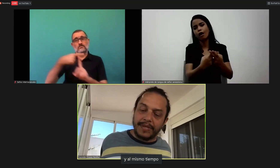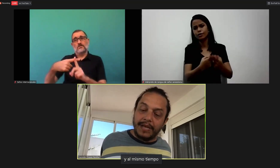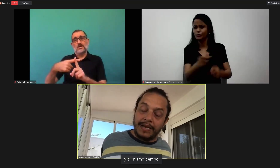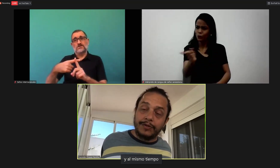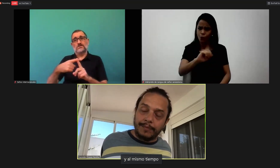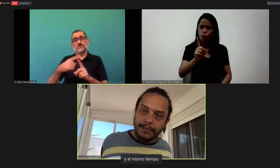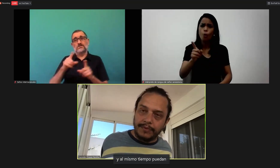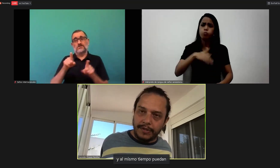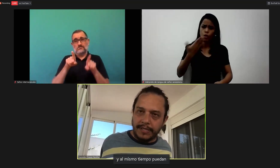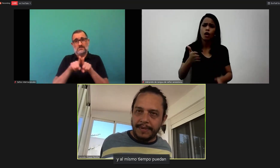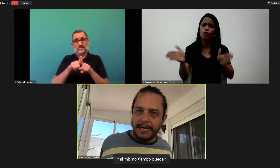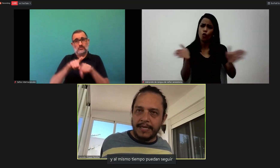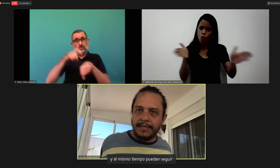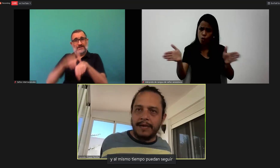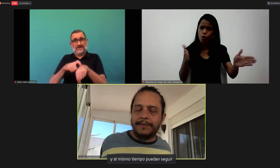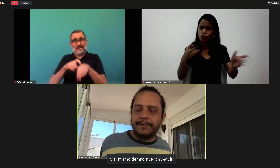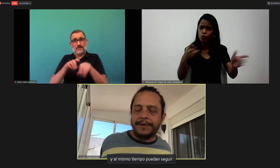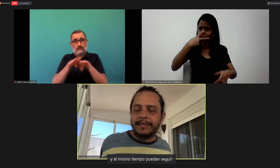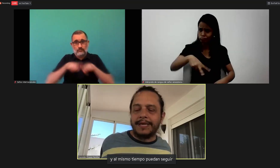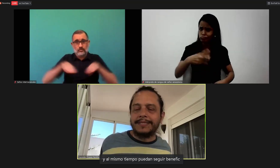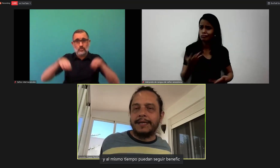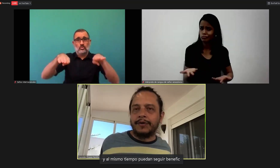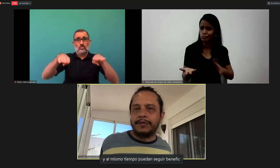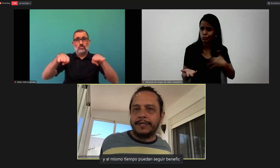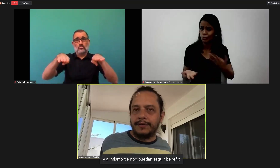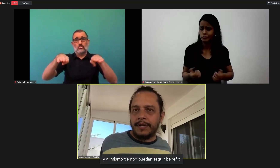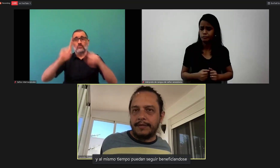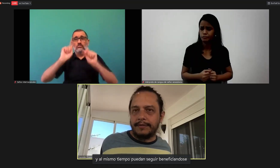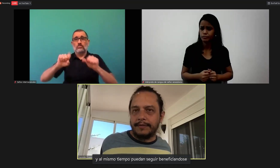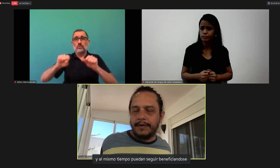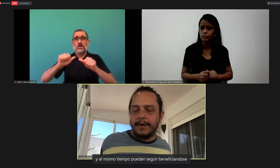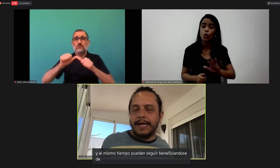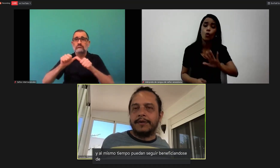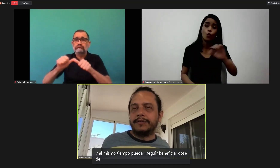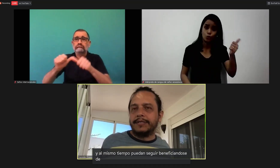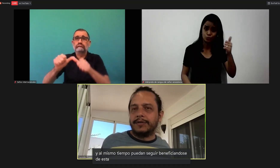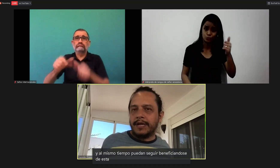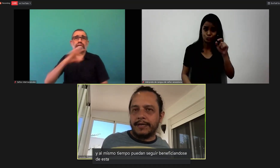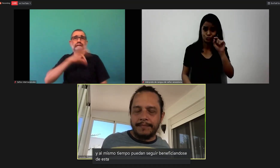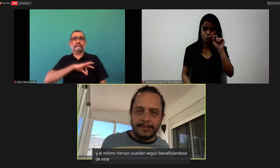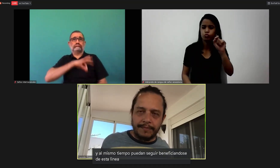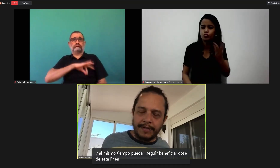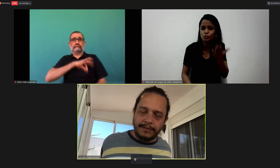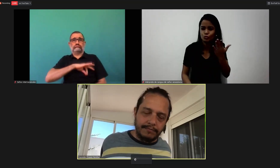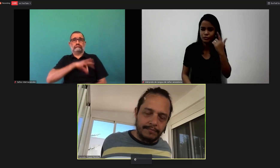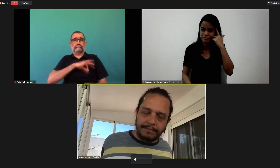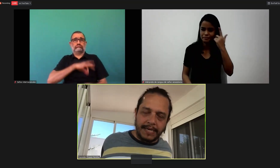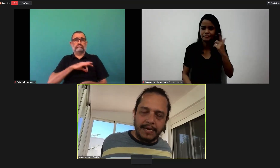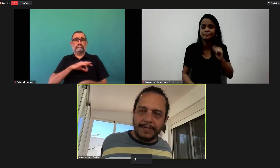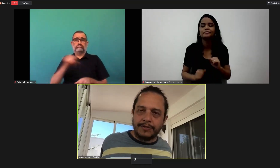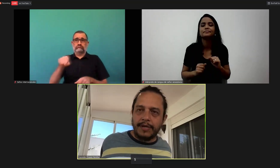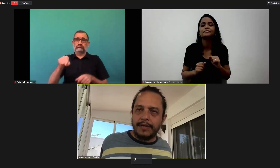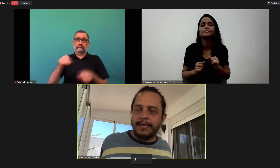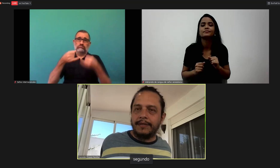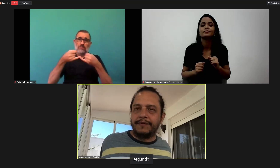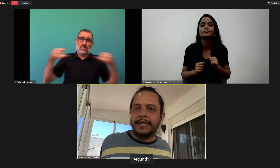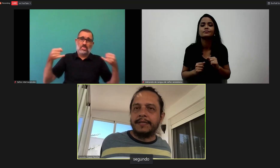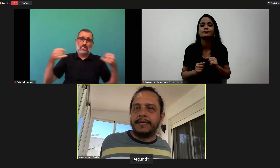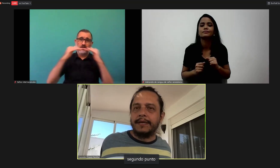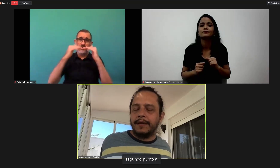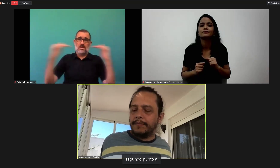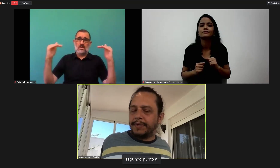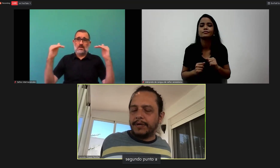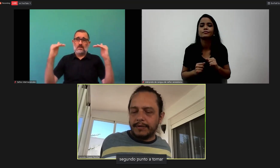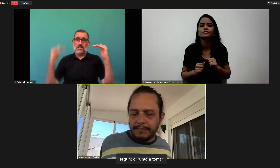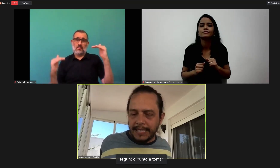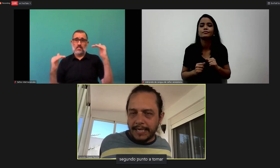línea. El otro punto que también hay que tener en cuenta es el costo adicional. El costo adicional, que más o menos para cada persona es